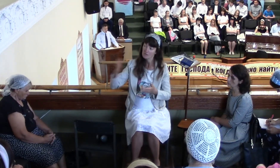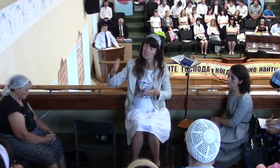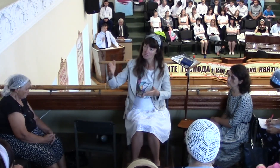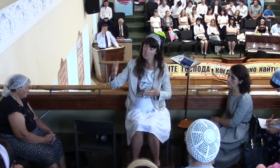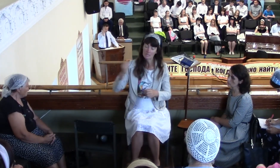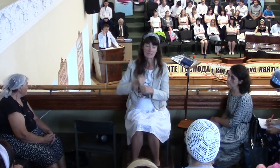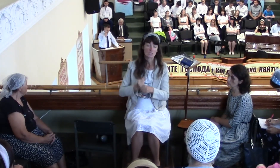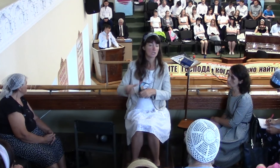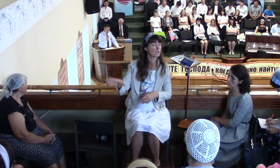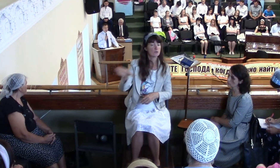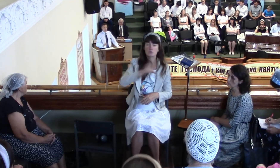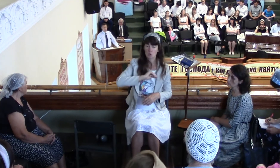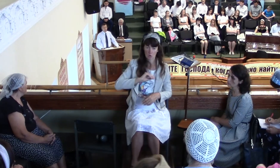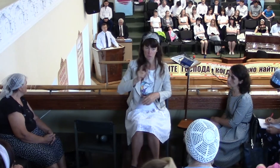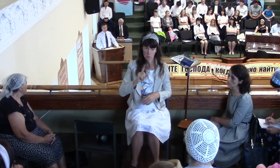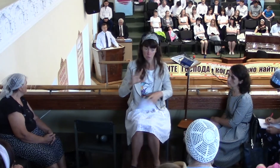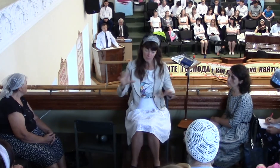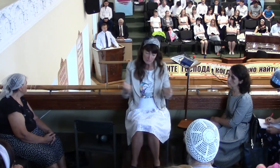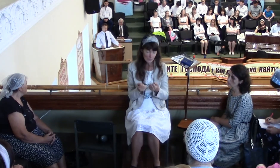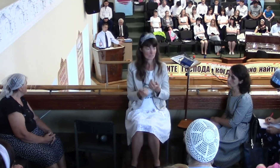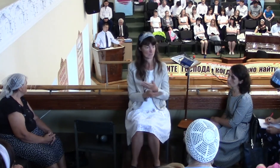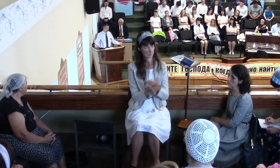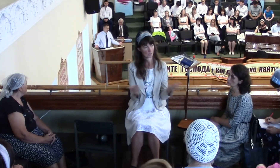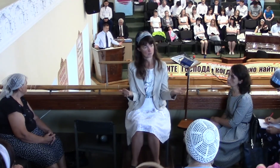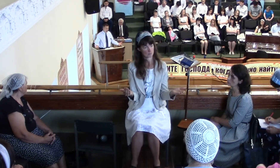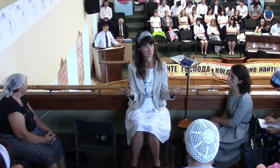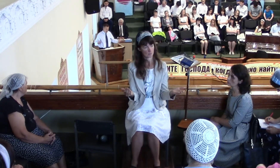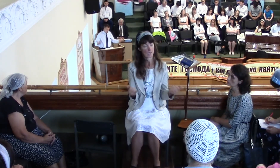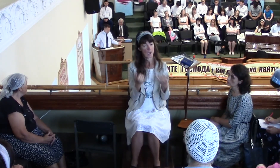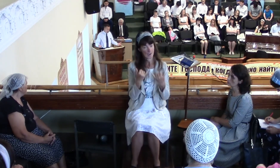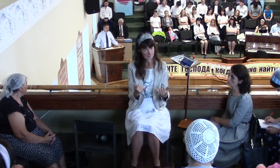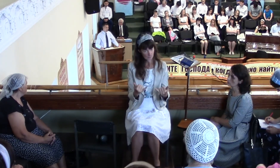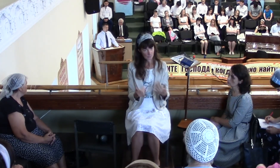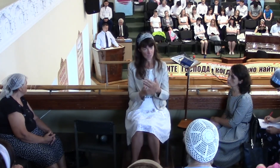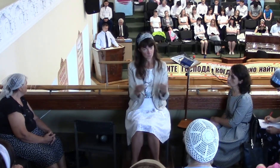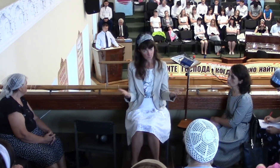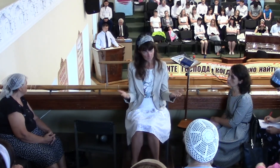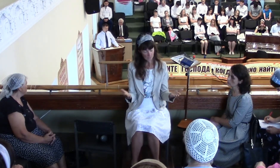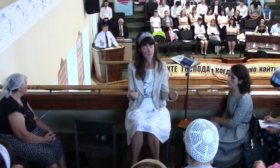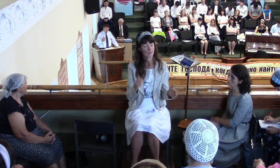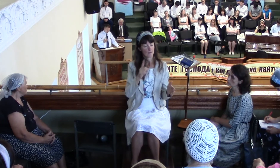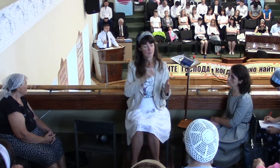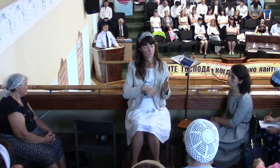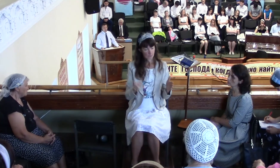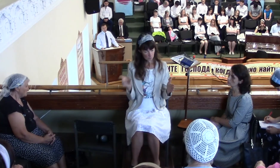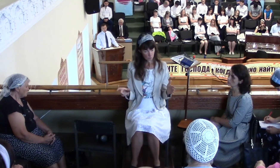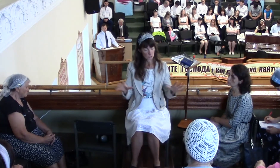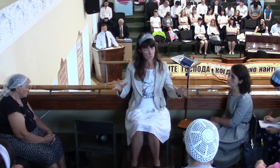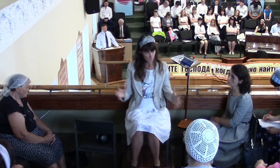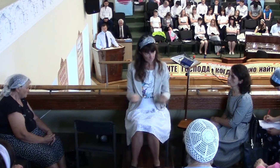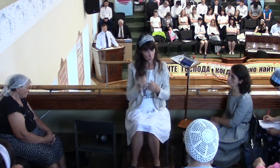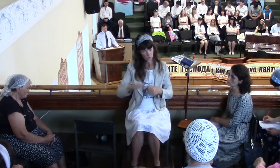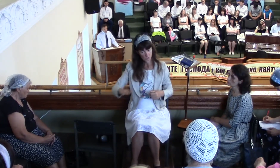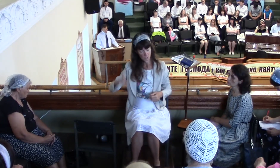от Него, чтобы спасти нас. Но вот теперь мы, как спасенные дети Божии, живя на этой